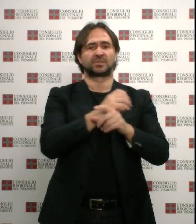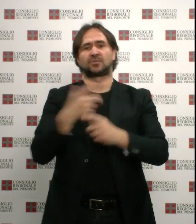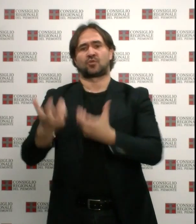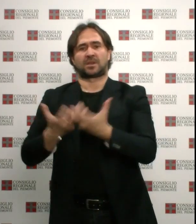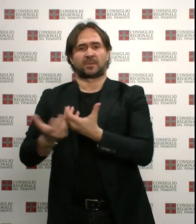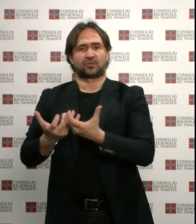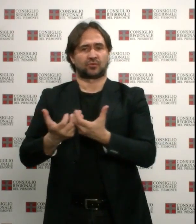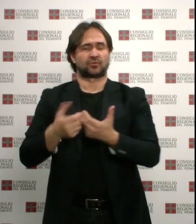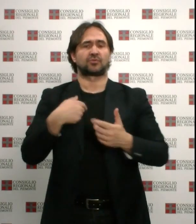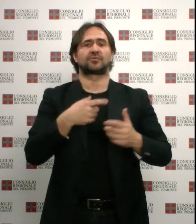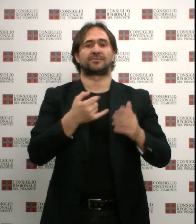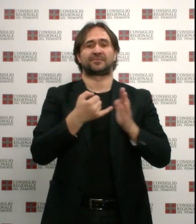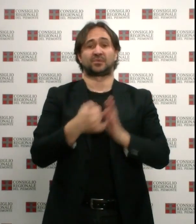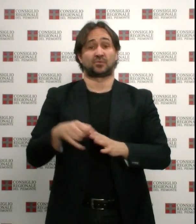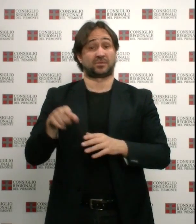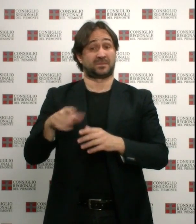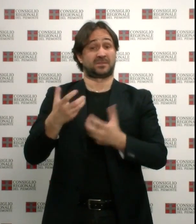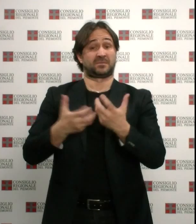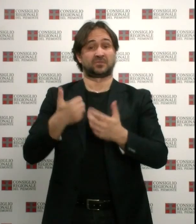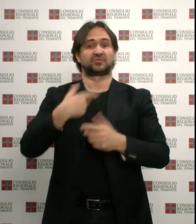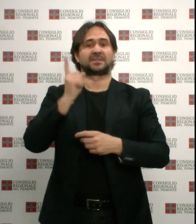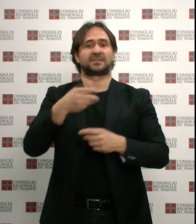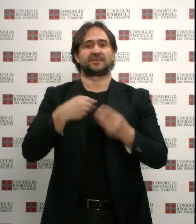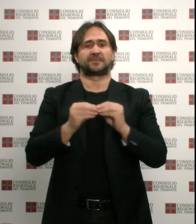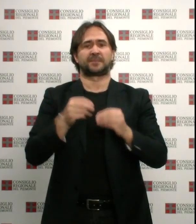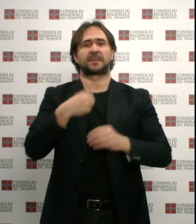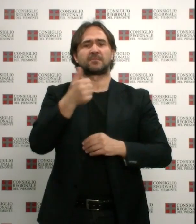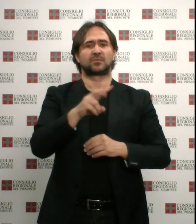di 160 milioni di euro.